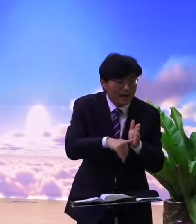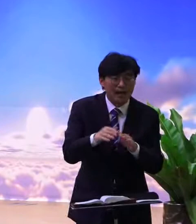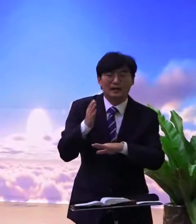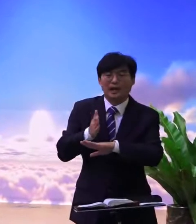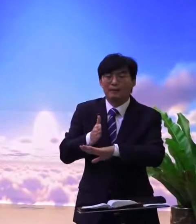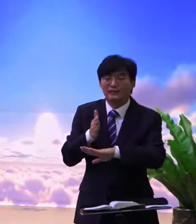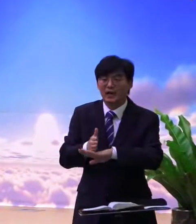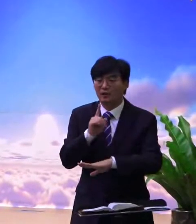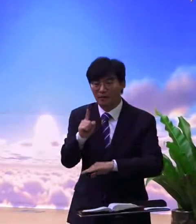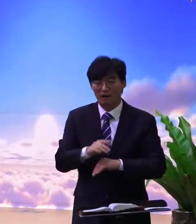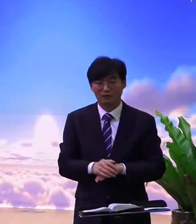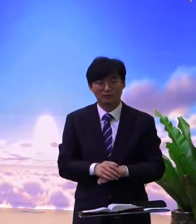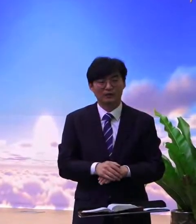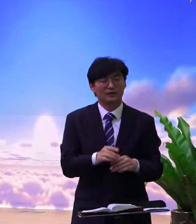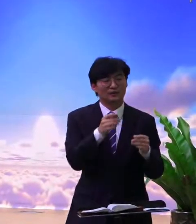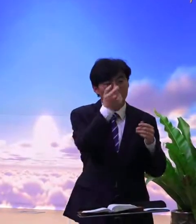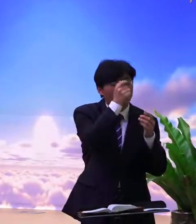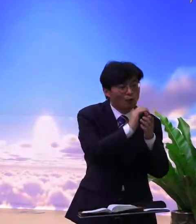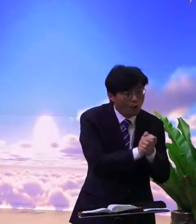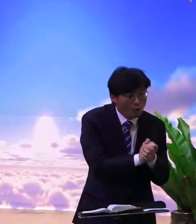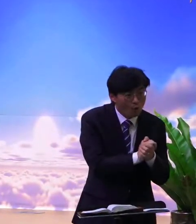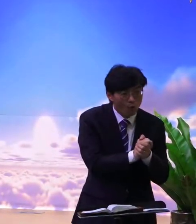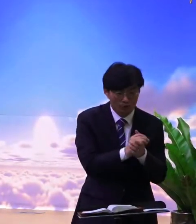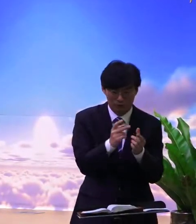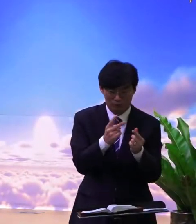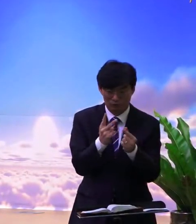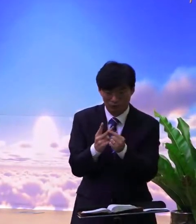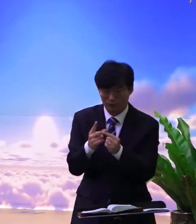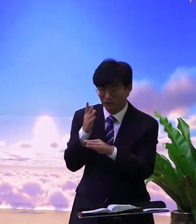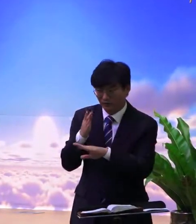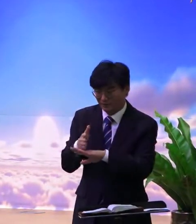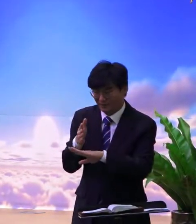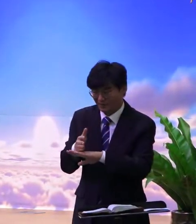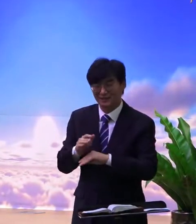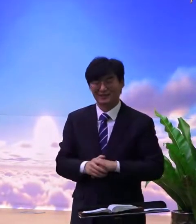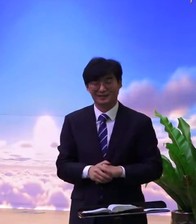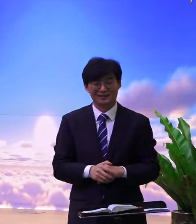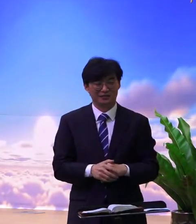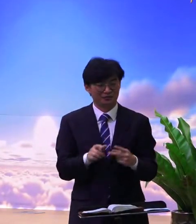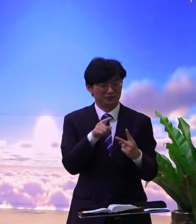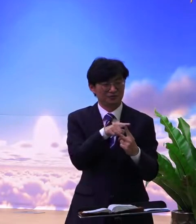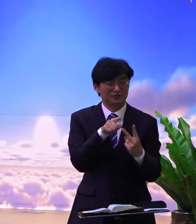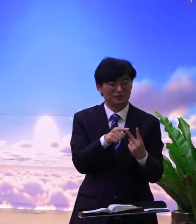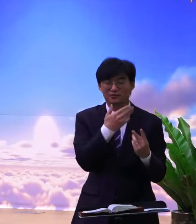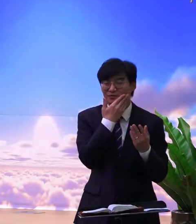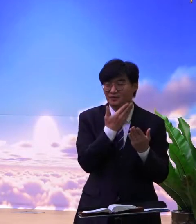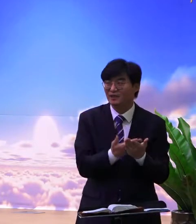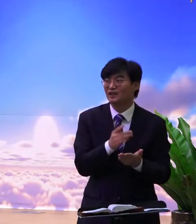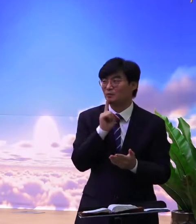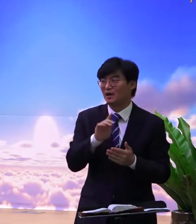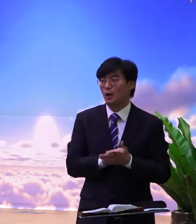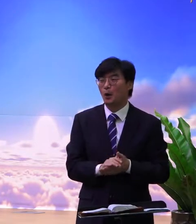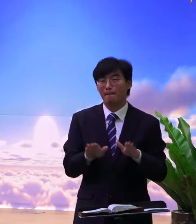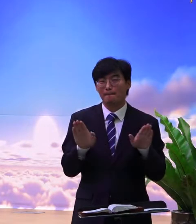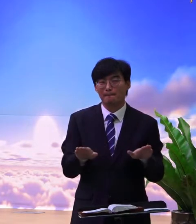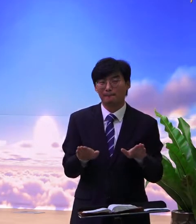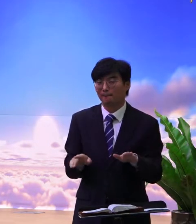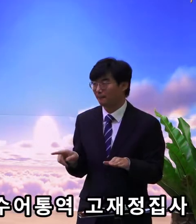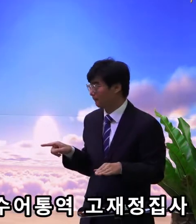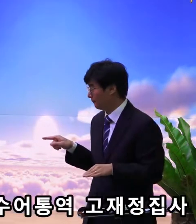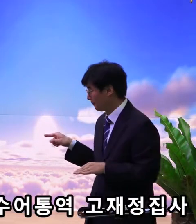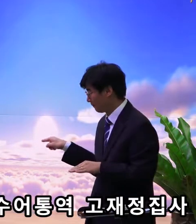가지 명령입니다. 오늘 추수감사 주일인데 여러분 보시듯이 이렇게 단 앞에 많은